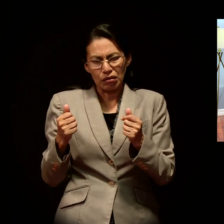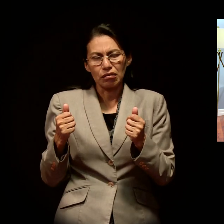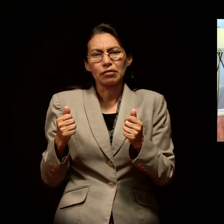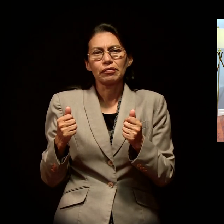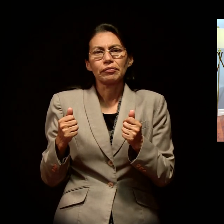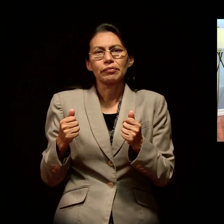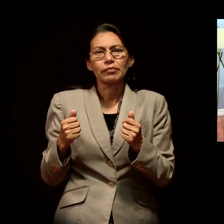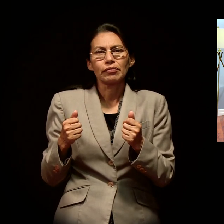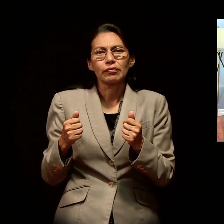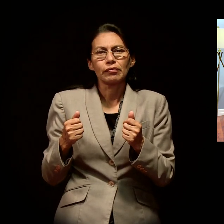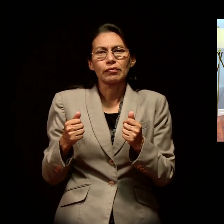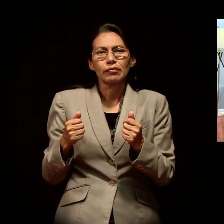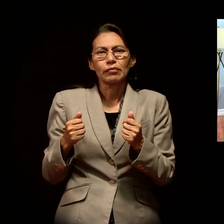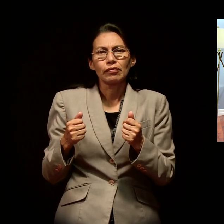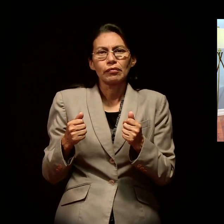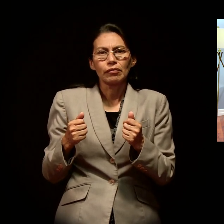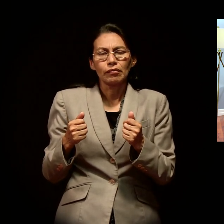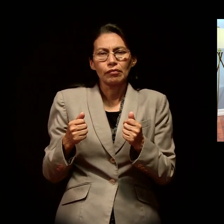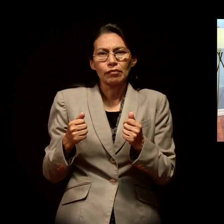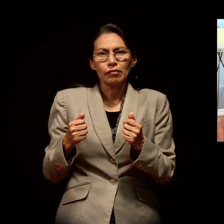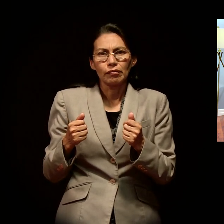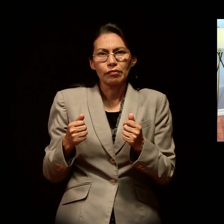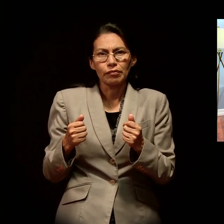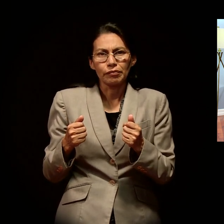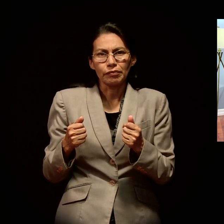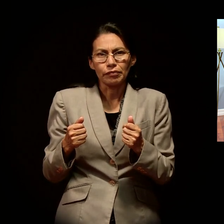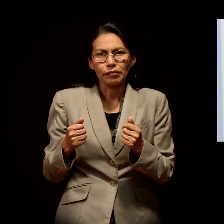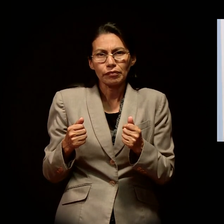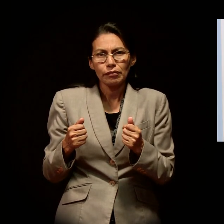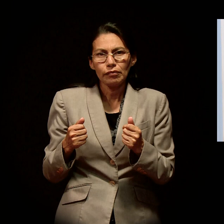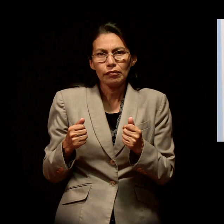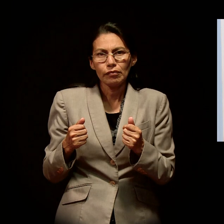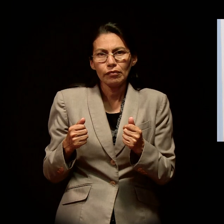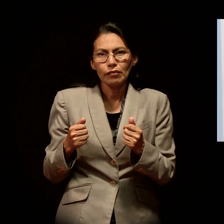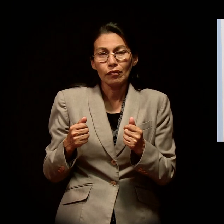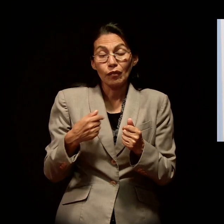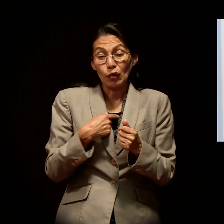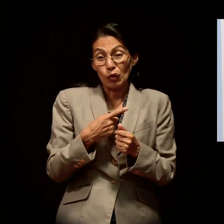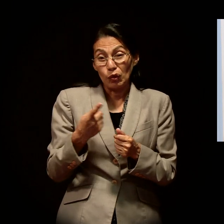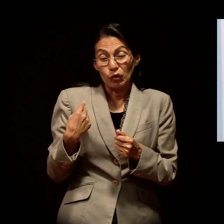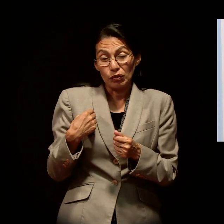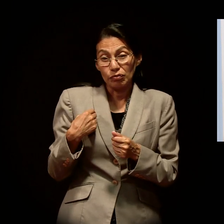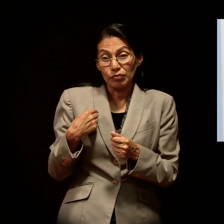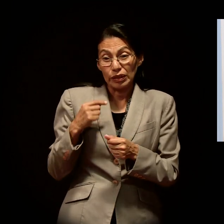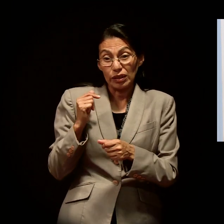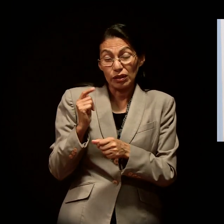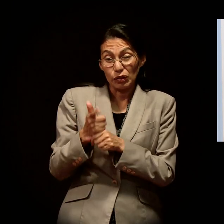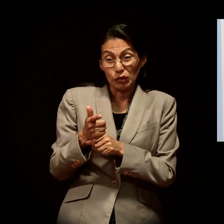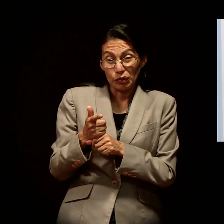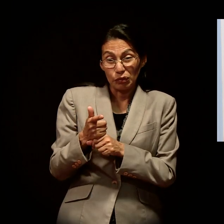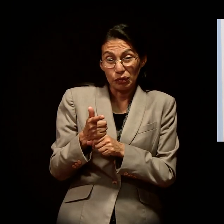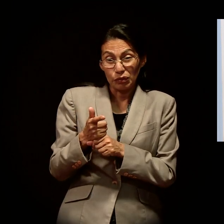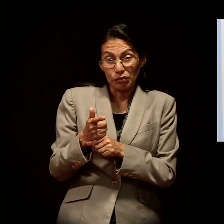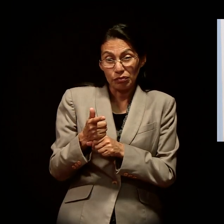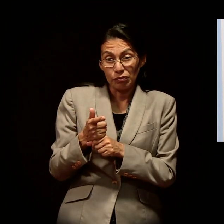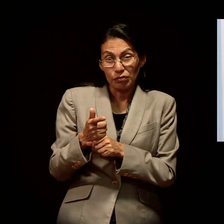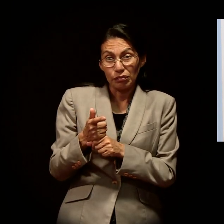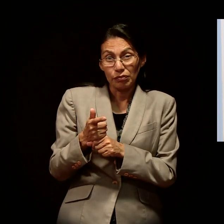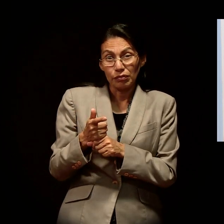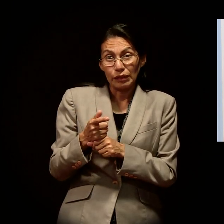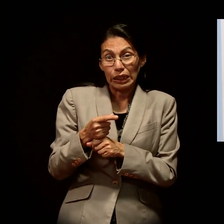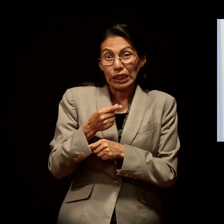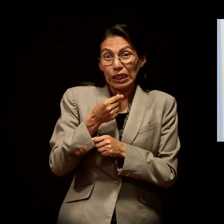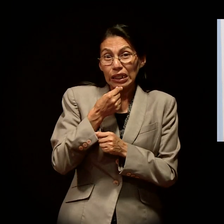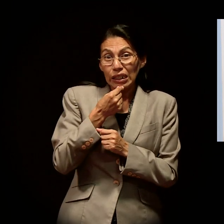gastado en los días anteriores no en el día anterior quizás Y pues descubrimos lo